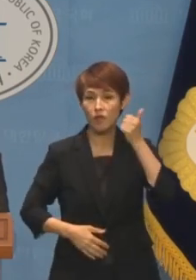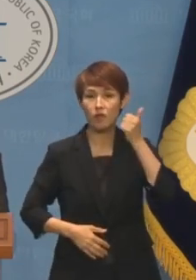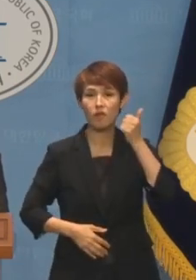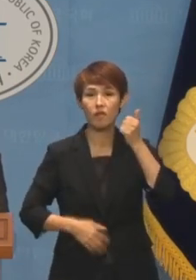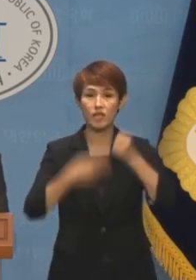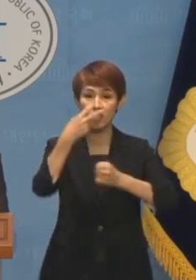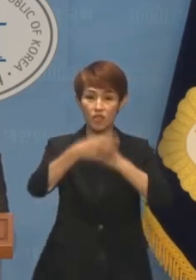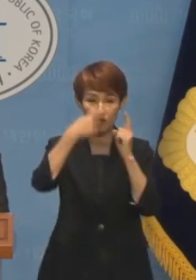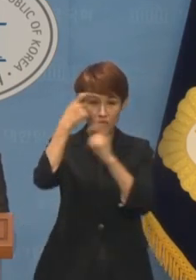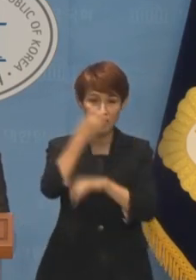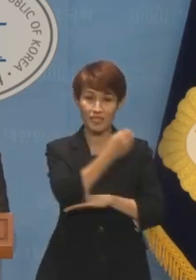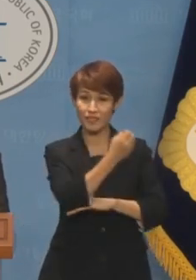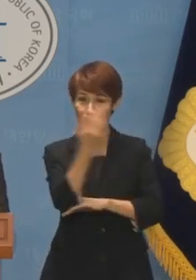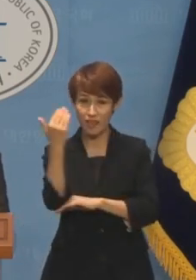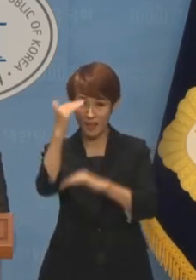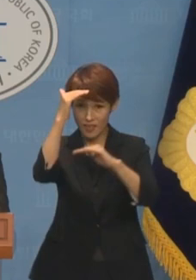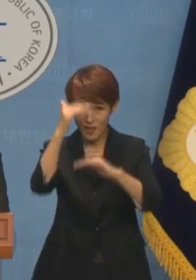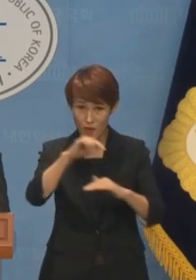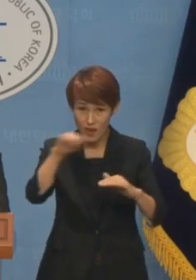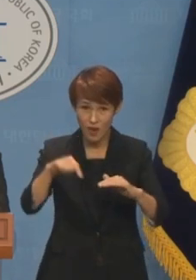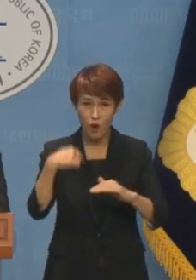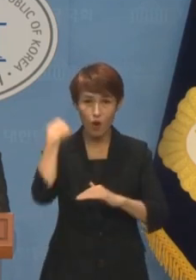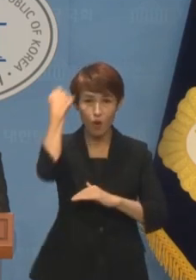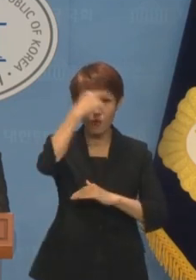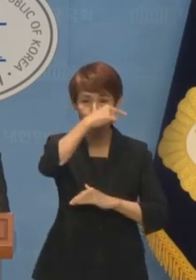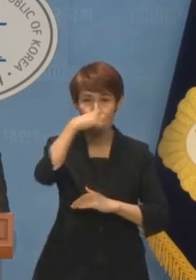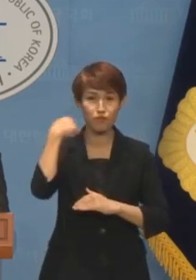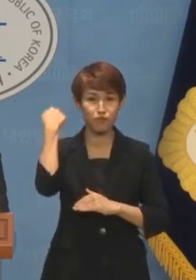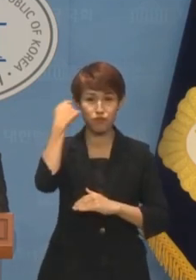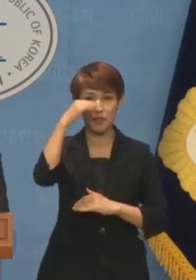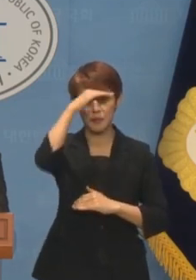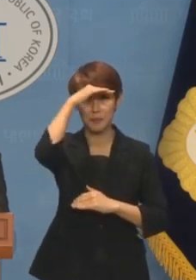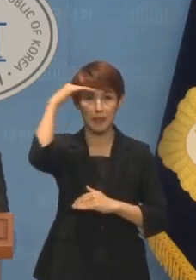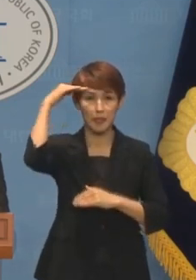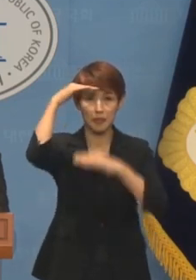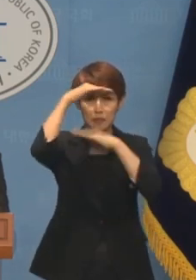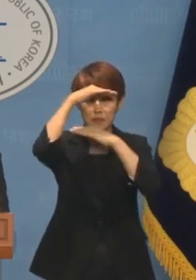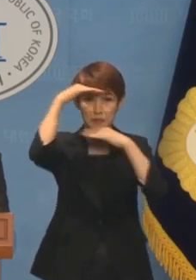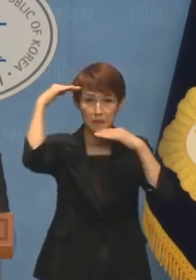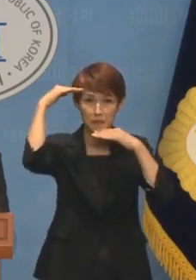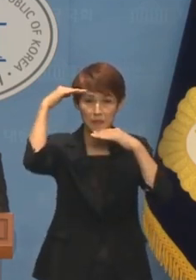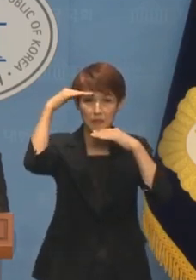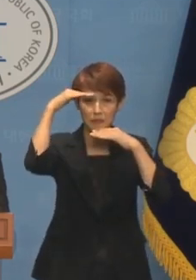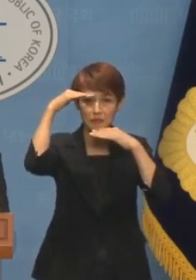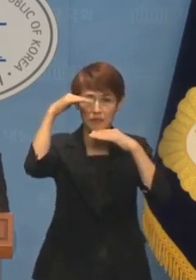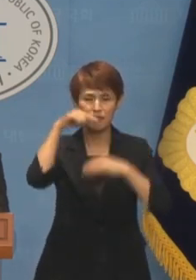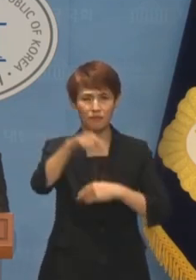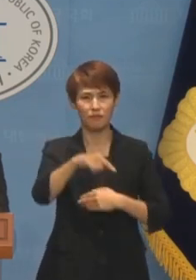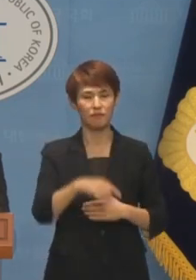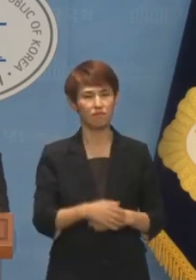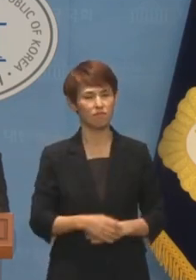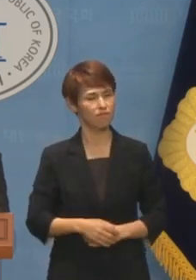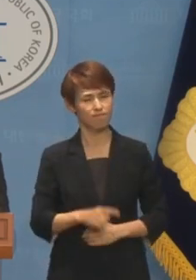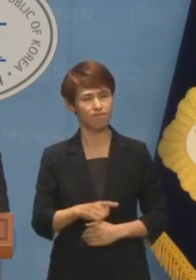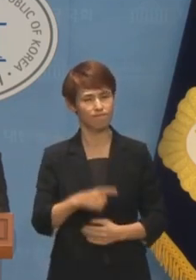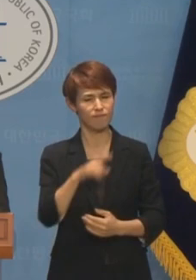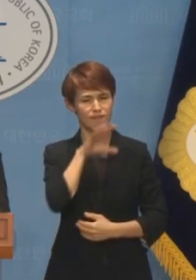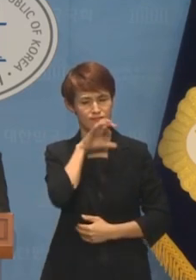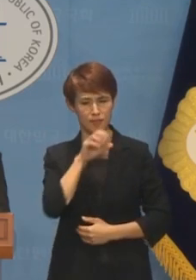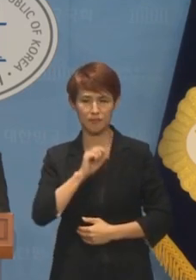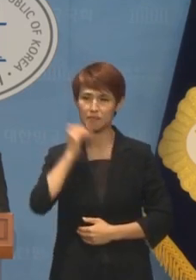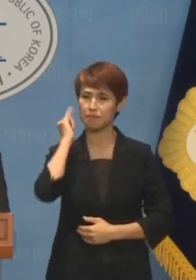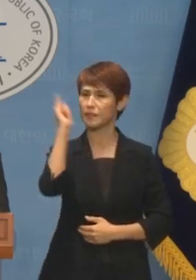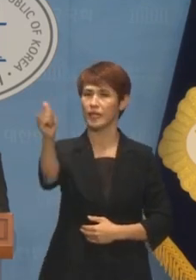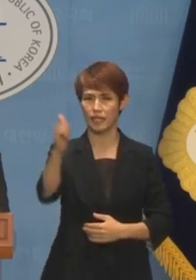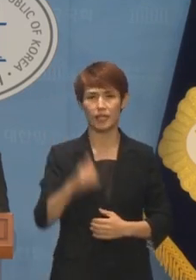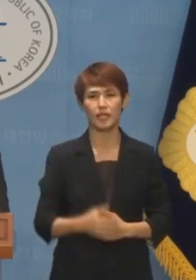관련 기사에 들어간 윤 대통령의 이미지 중 머리와 턱 일부가 잘린 데 대한 유감 표명이었다고